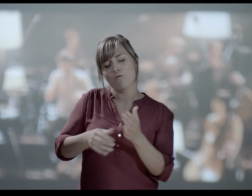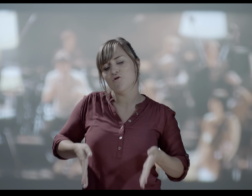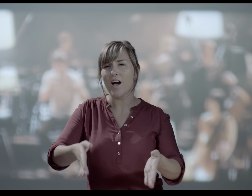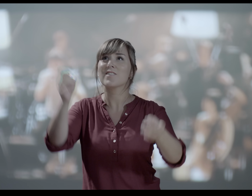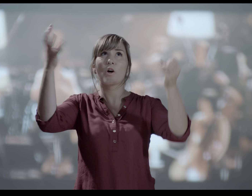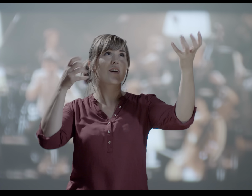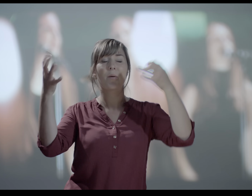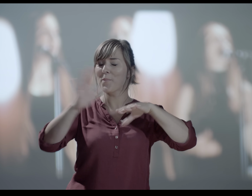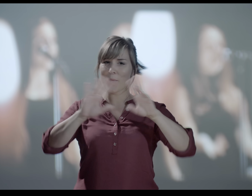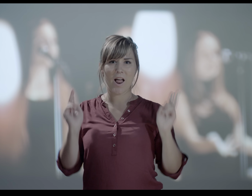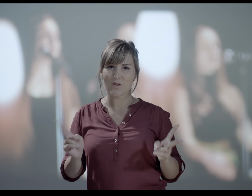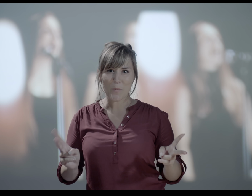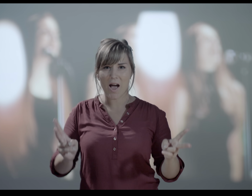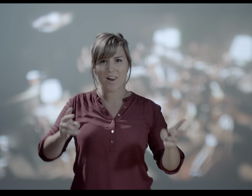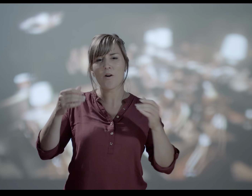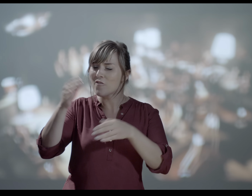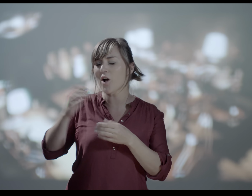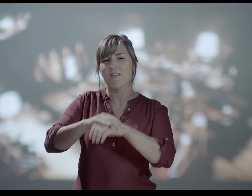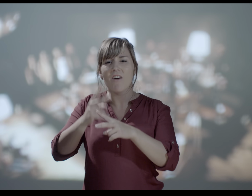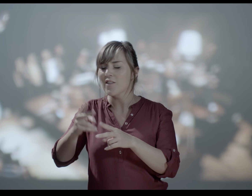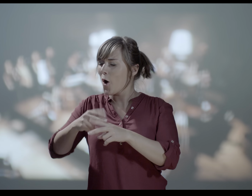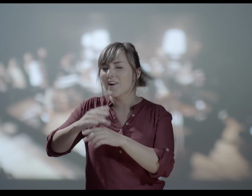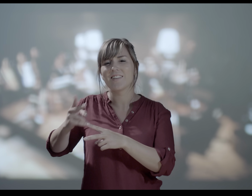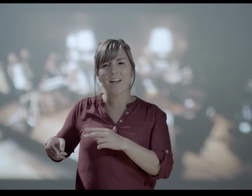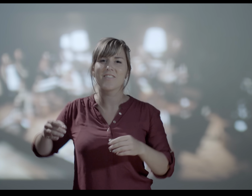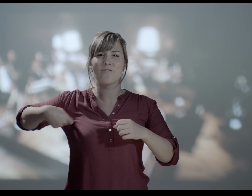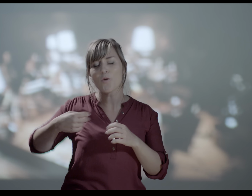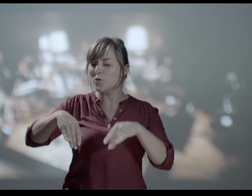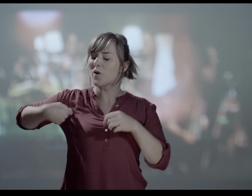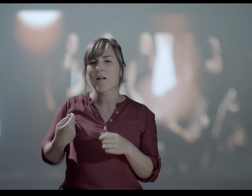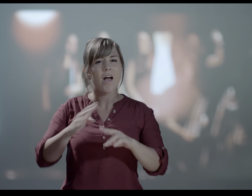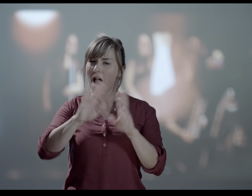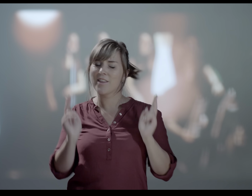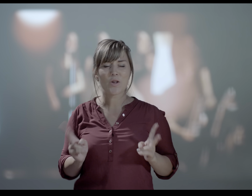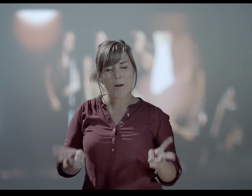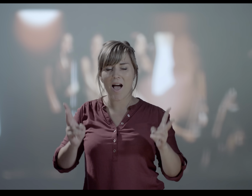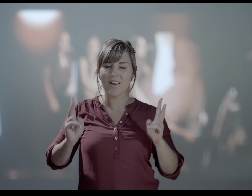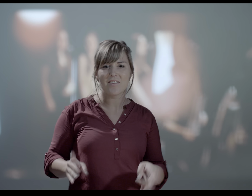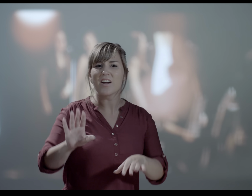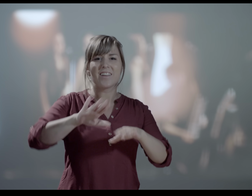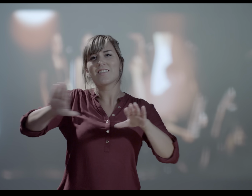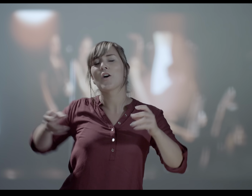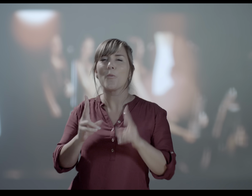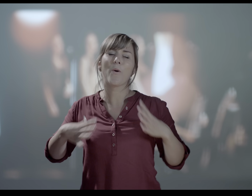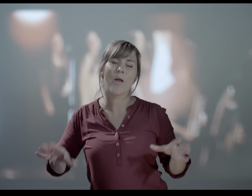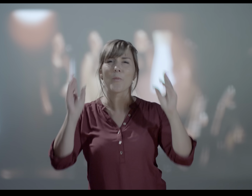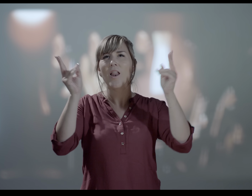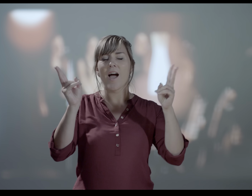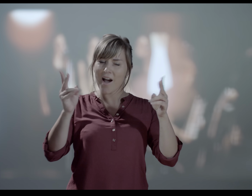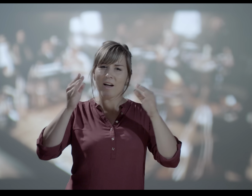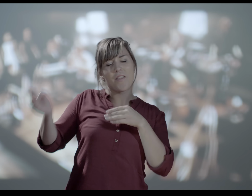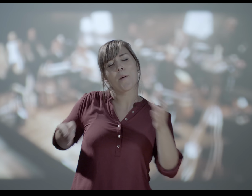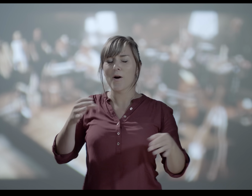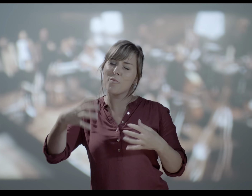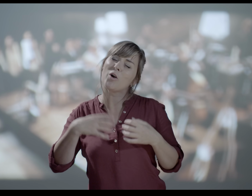Bankfiliale, Einkaufsstraße, Leuchtreklame Freunde, Verwandte, der Onkel, die Tante, Hund und Partner Die Kinder, der Urlaub auf Kost, der